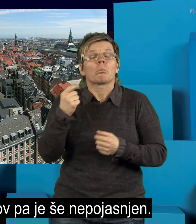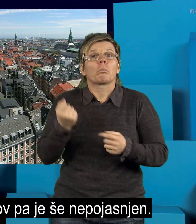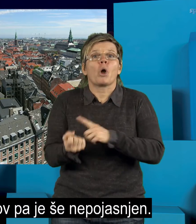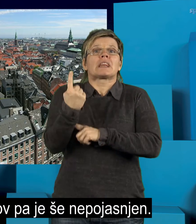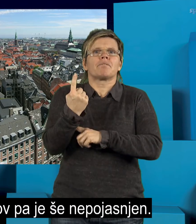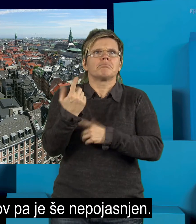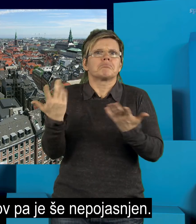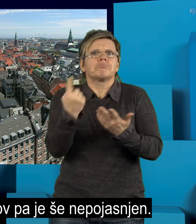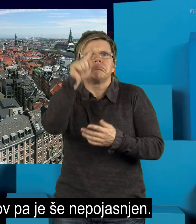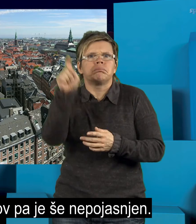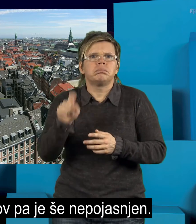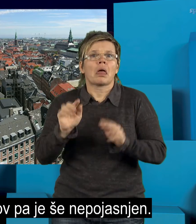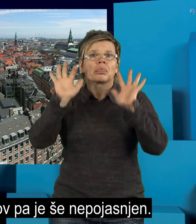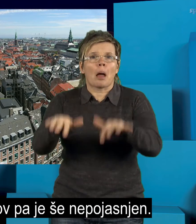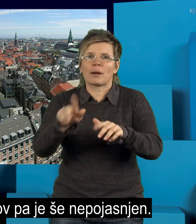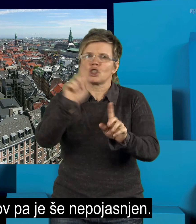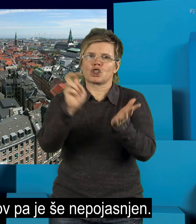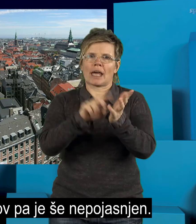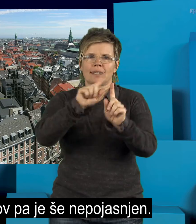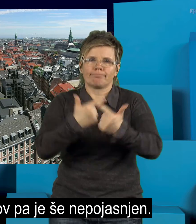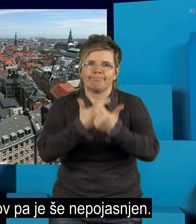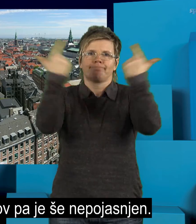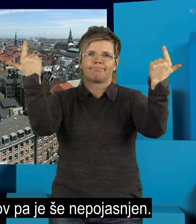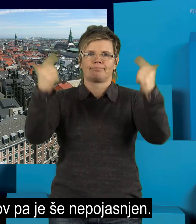Motiv napadov pa je še nepojasnjen.